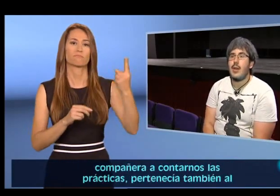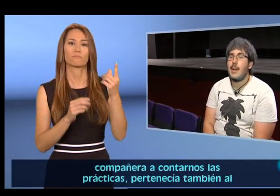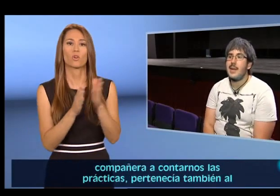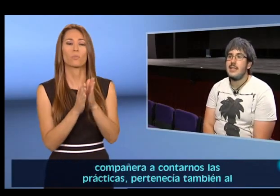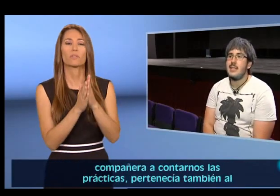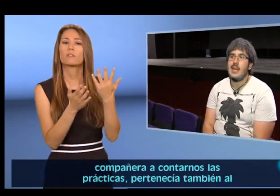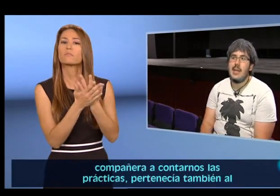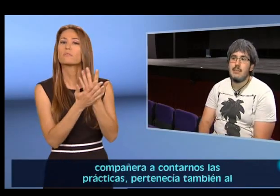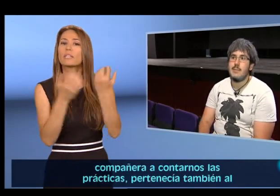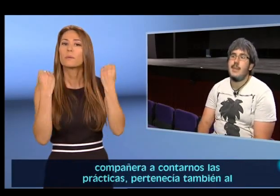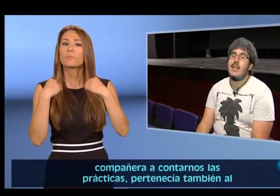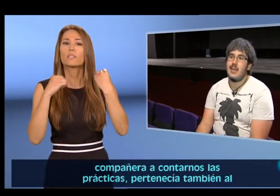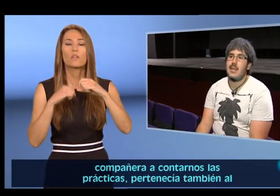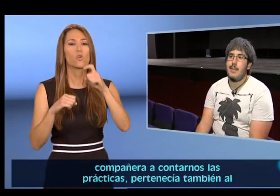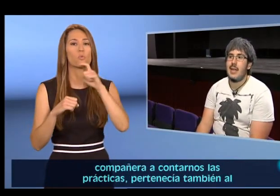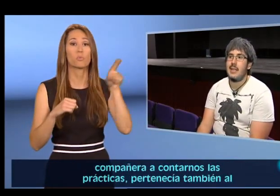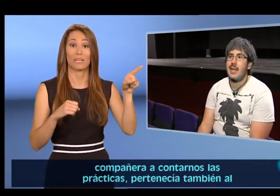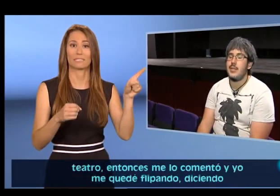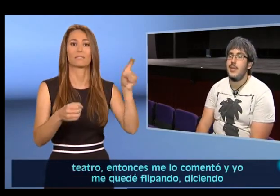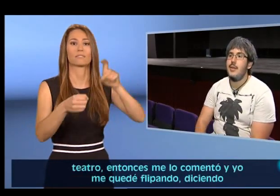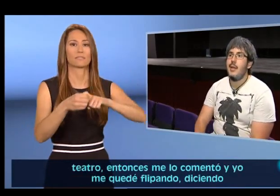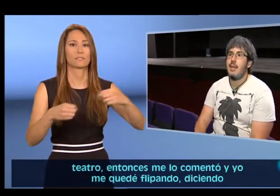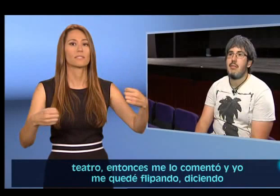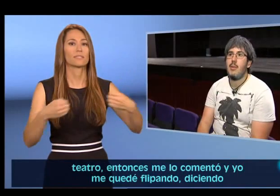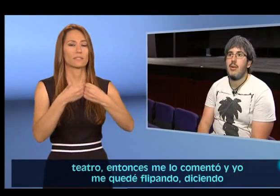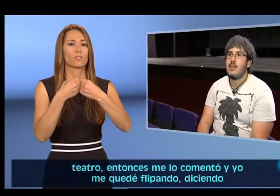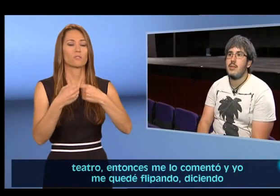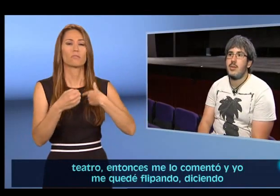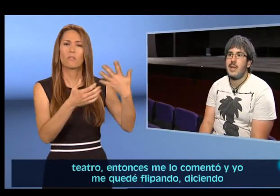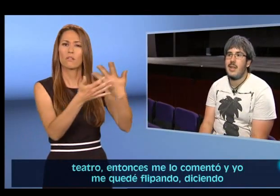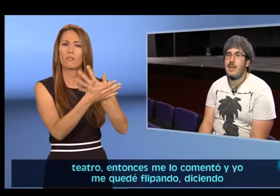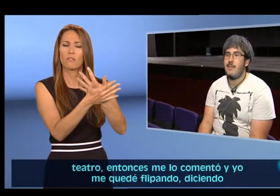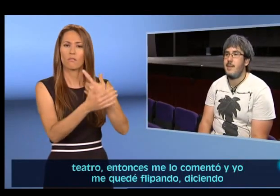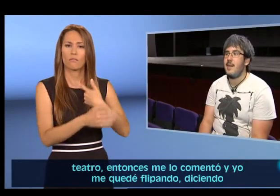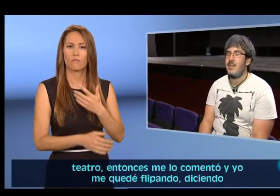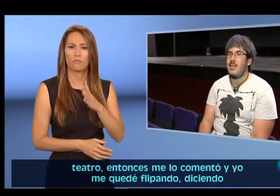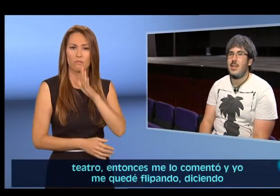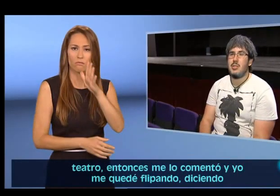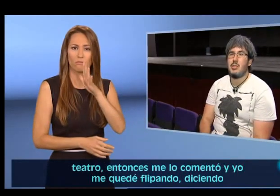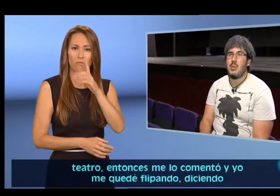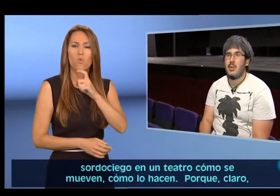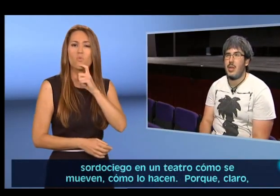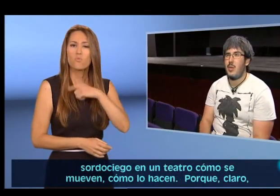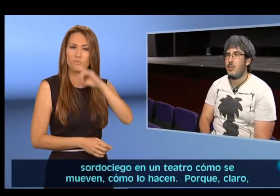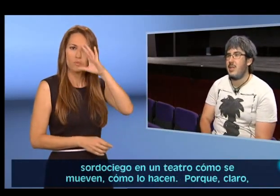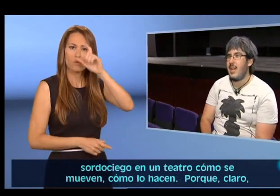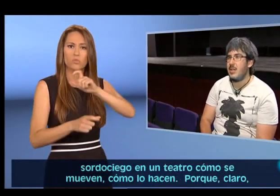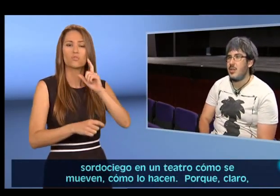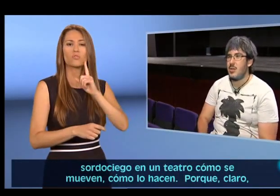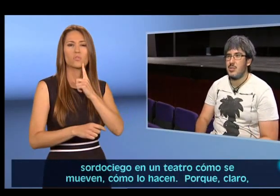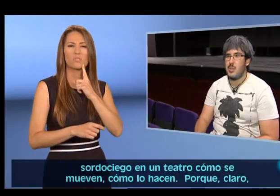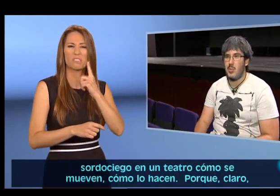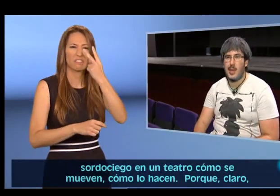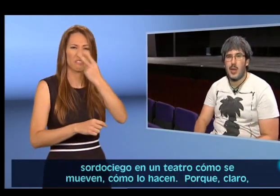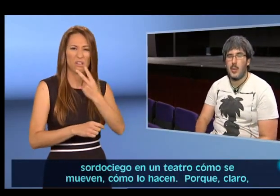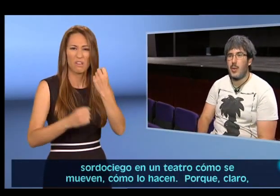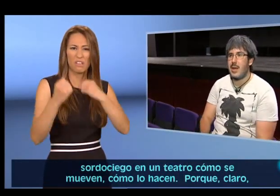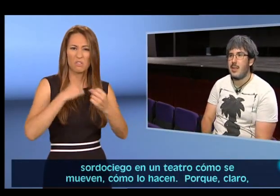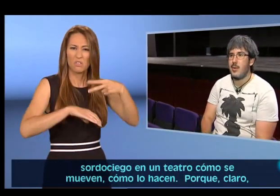las prácticas, pertenecía también al teatro, entonces me lo comentó y yo me quedé flipando diciendo, sordo ciego en un teatro, cómo se mueven, cómo lo hacen, porque